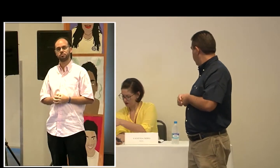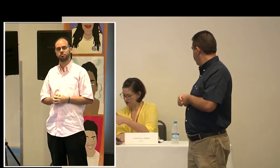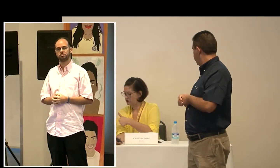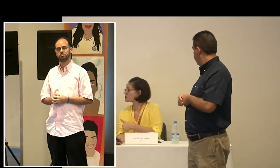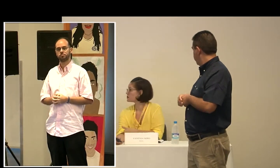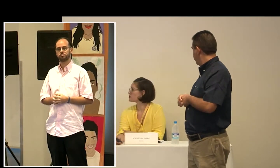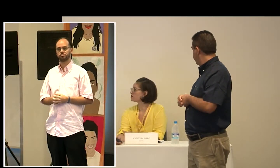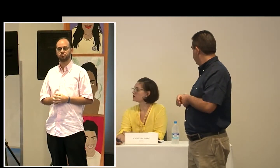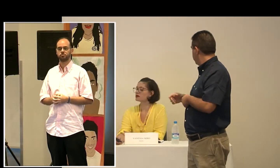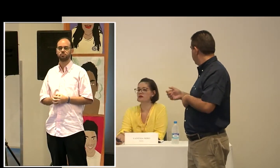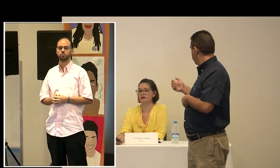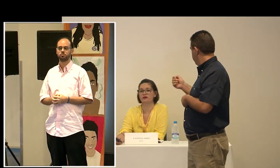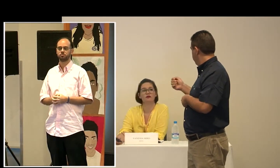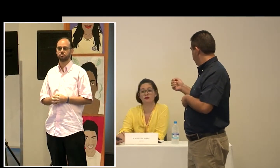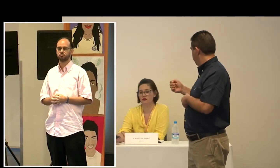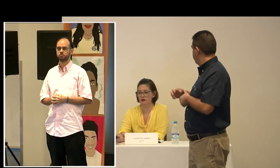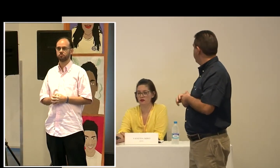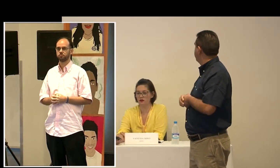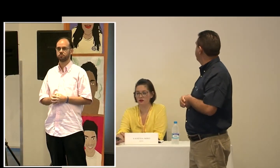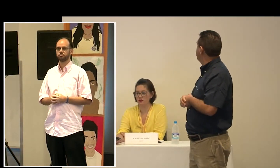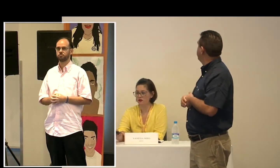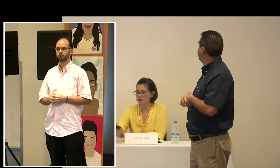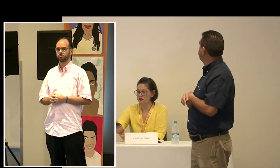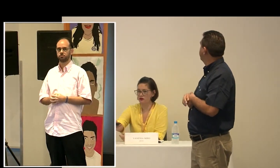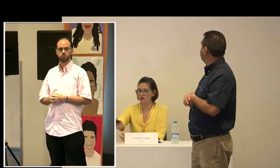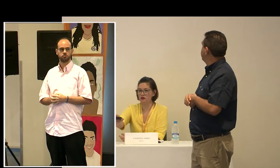também tem suas atribuições e ramificações políticas.